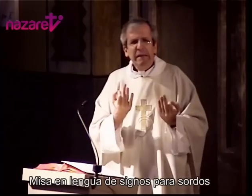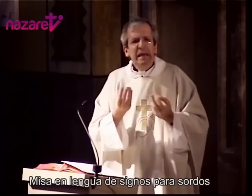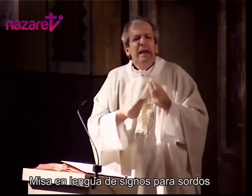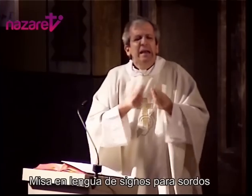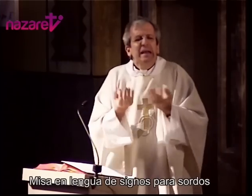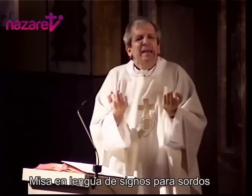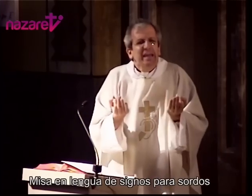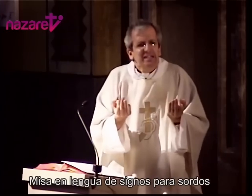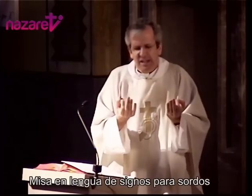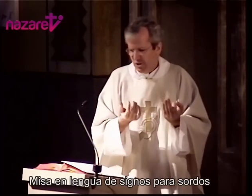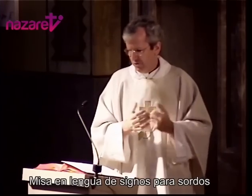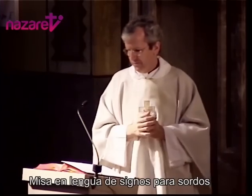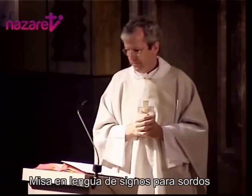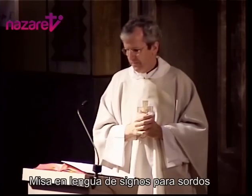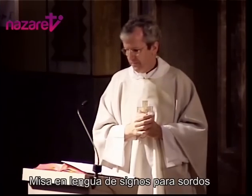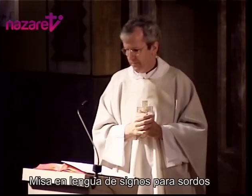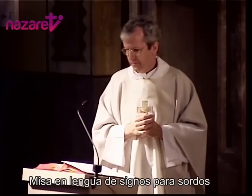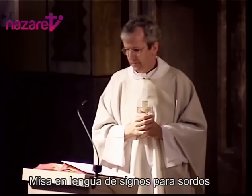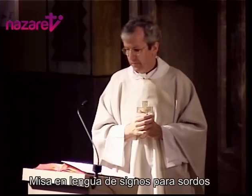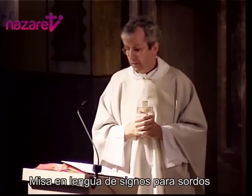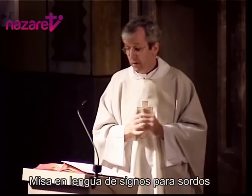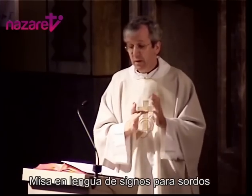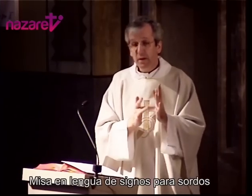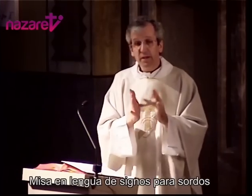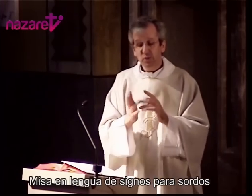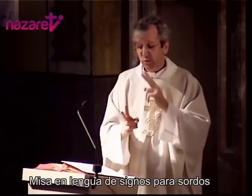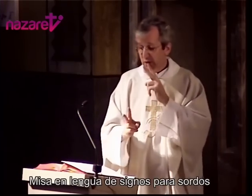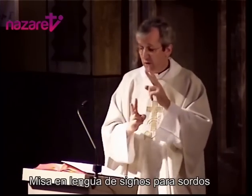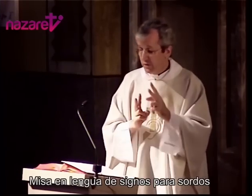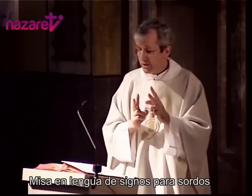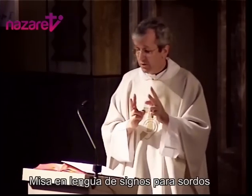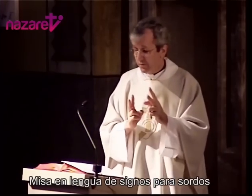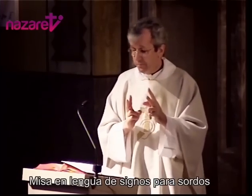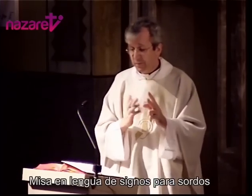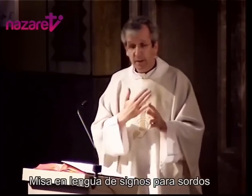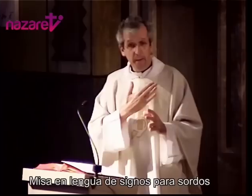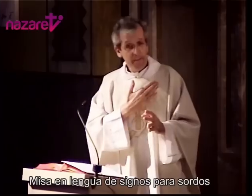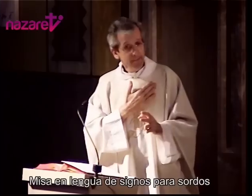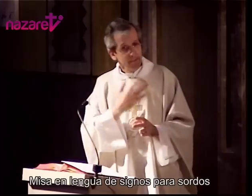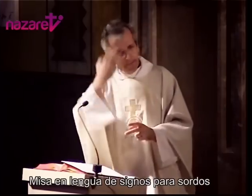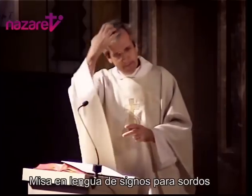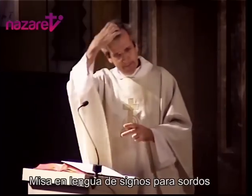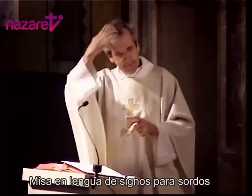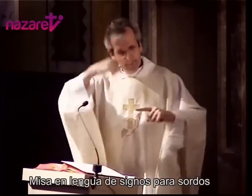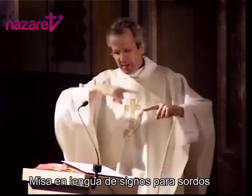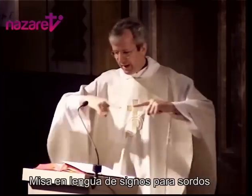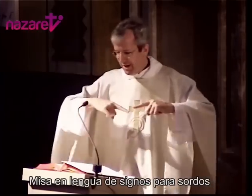¿Qué has hecho? Jesús le contestó, mi reino